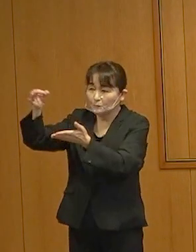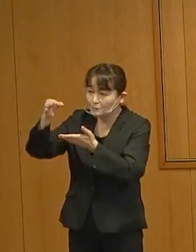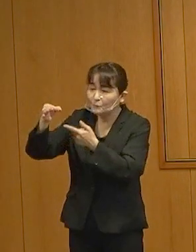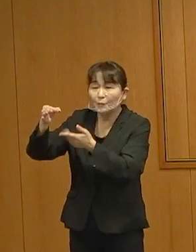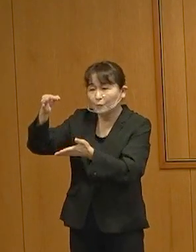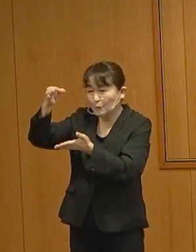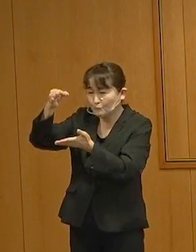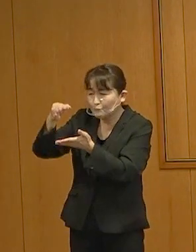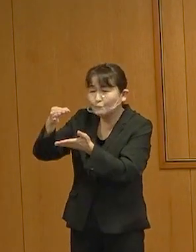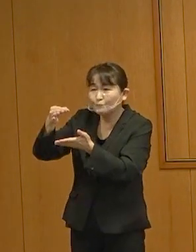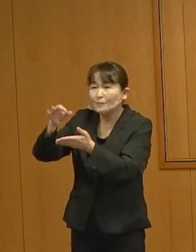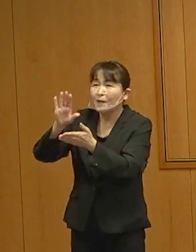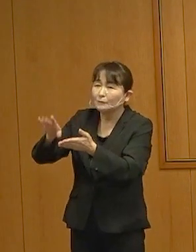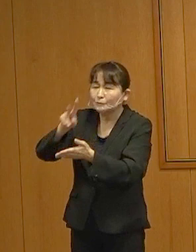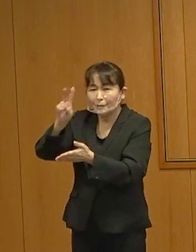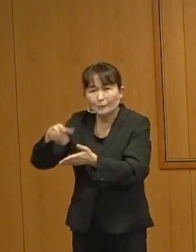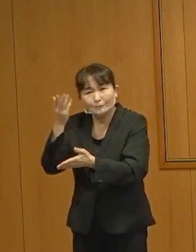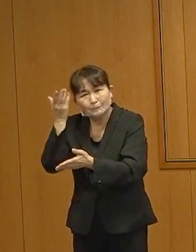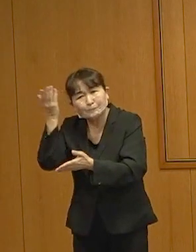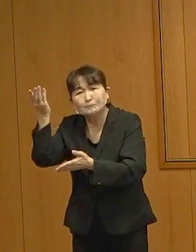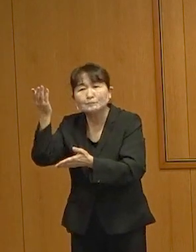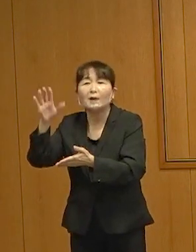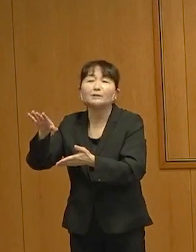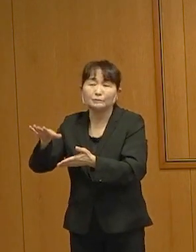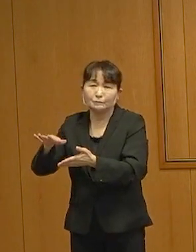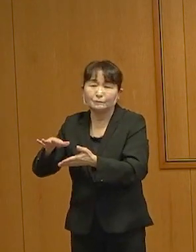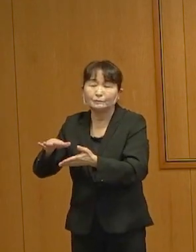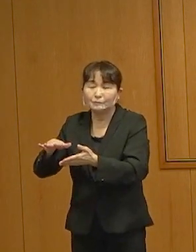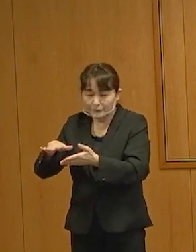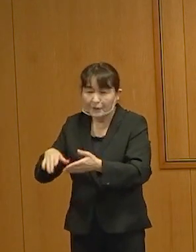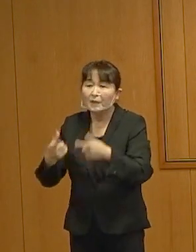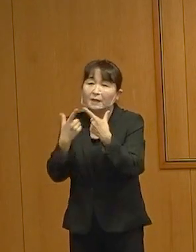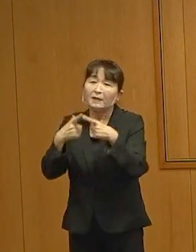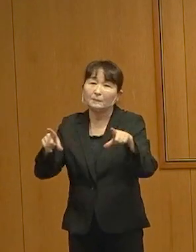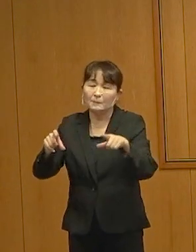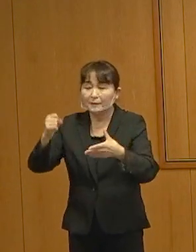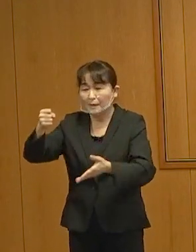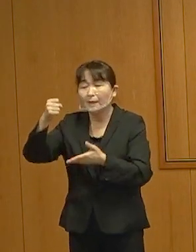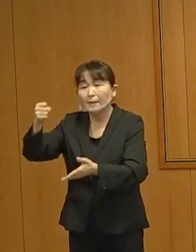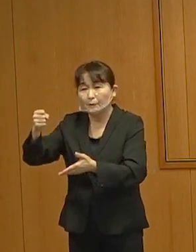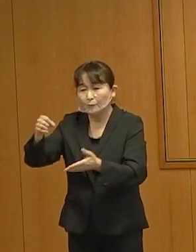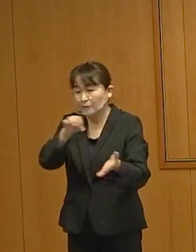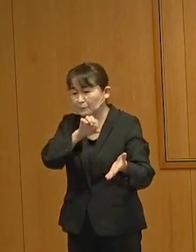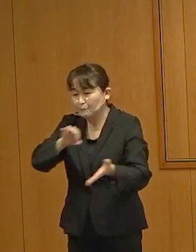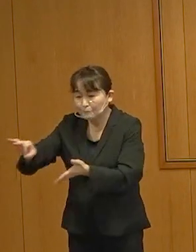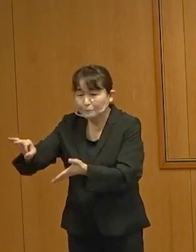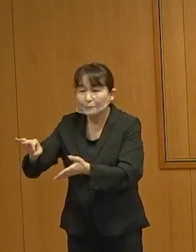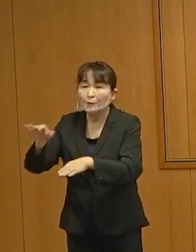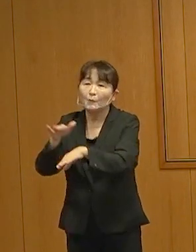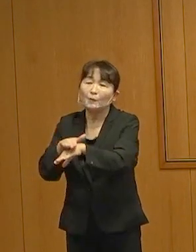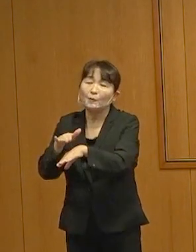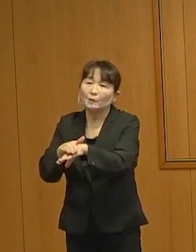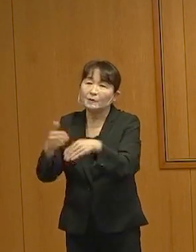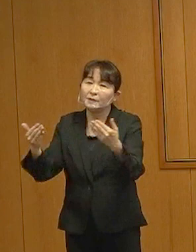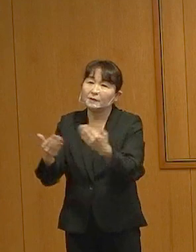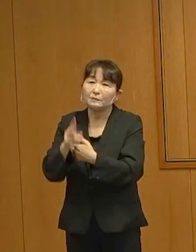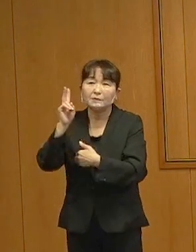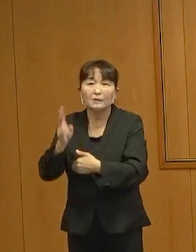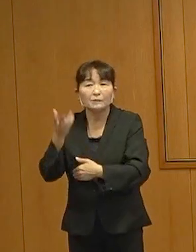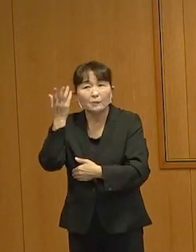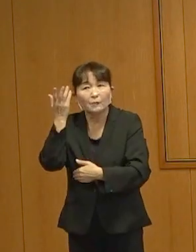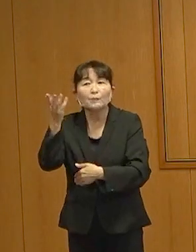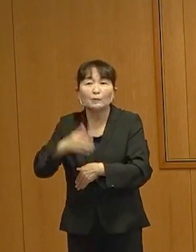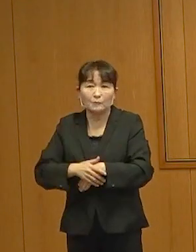ので、一般財源で活用する方法が一番ベタという状況になるかもしれませんが、全体